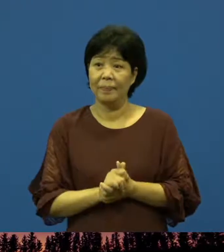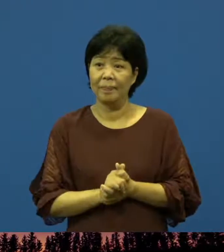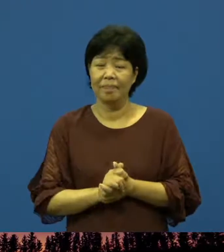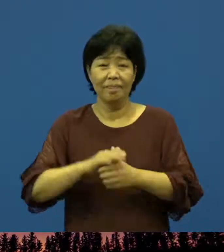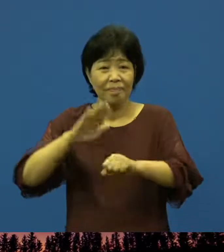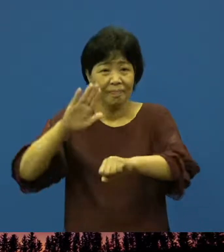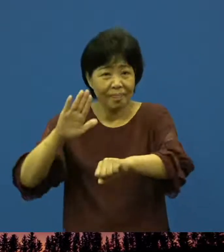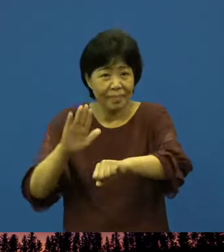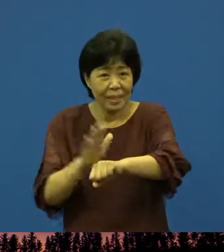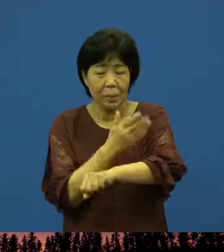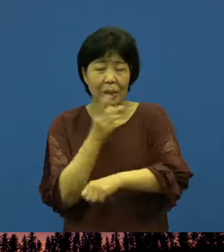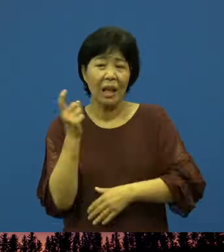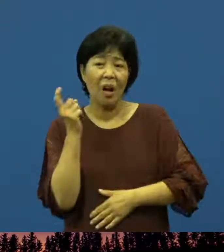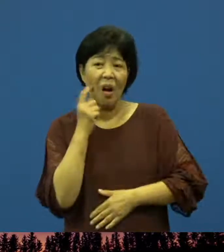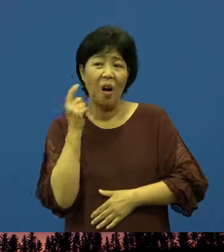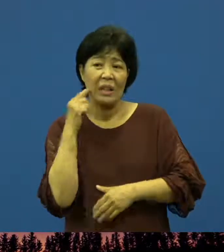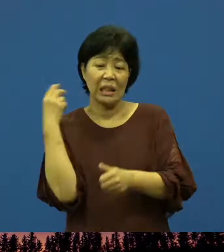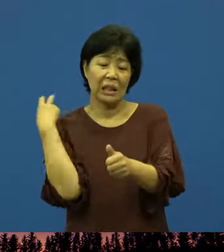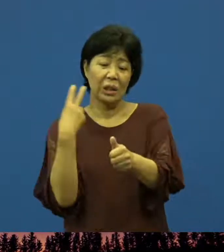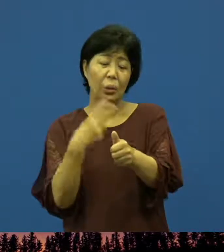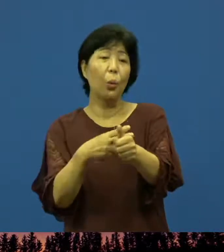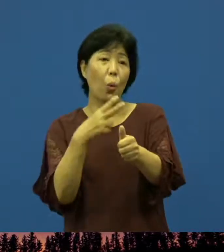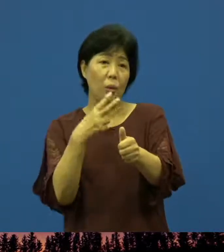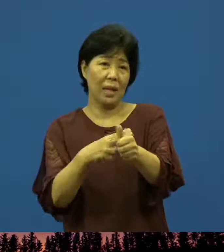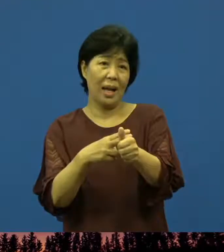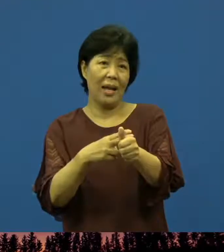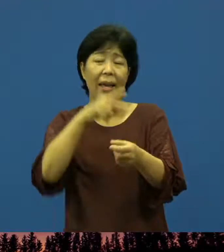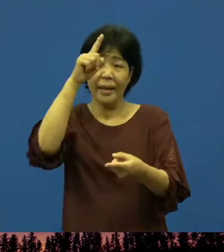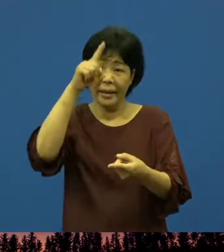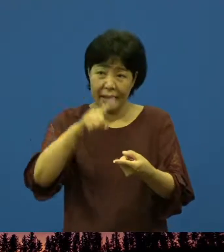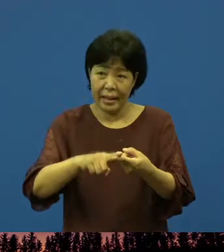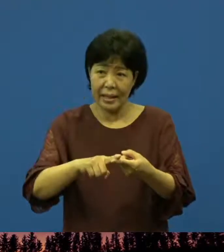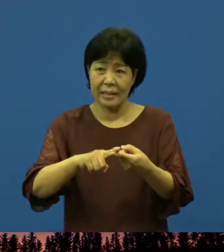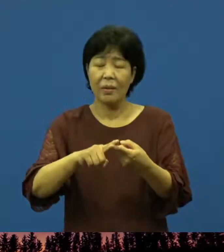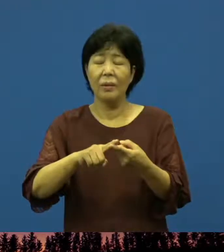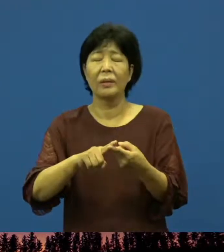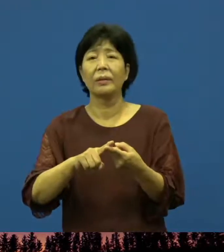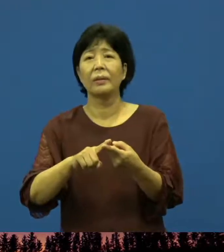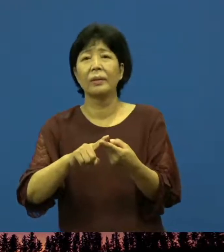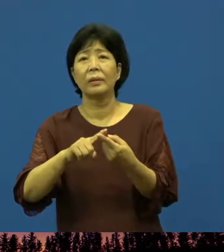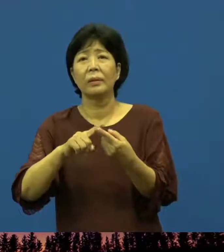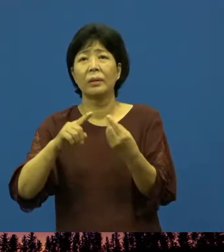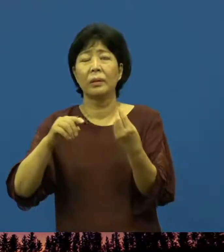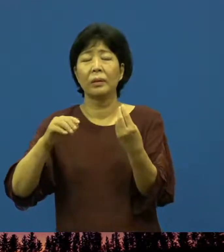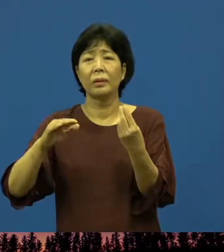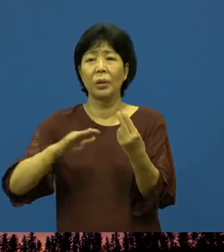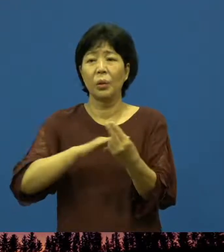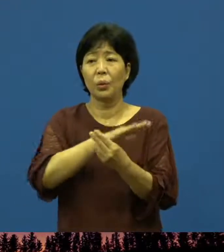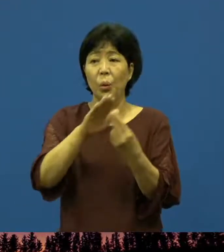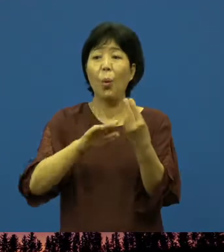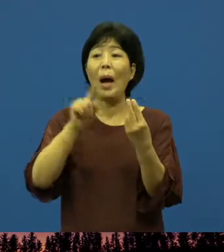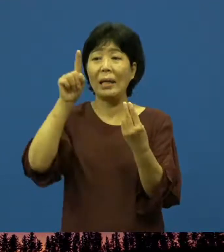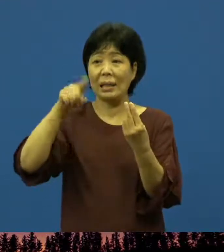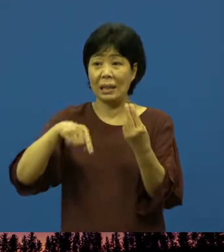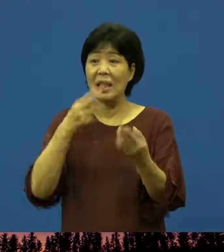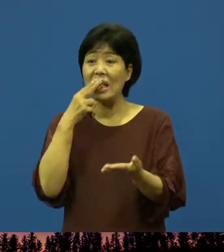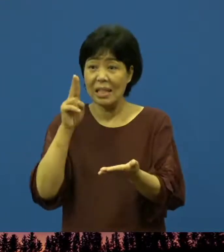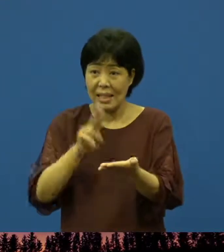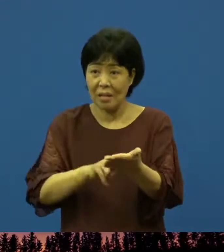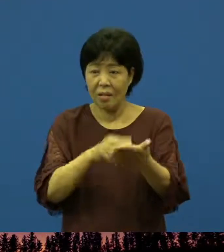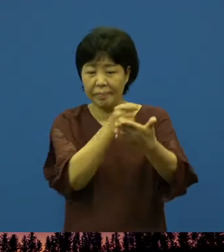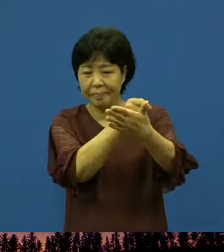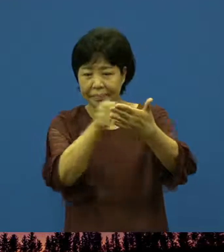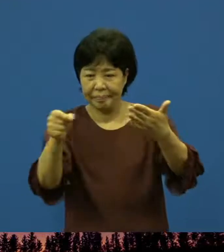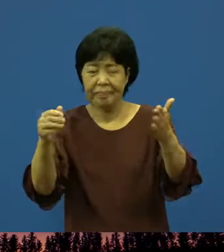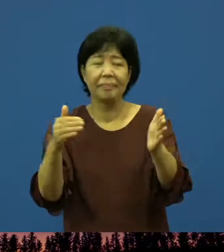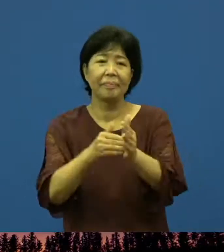잘못된 이 거짓 교사들을 염두에 두고 요한 1서를 기록하고 있습니다. 대표적인 그 당시에 가르칠 때 이단들이